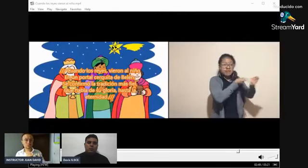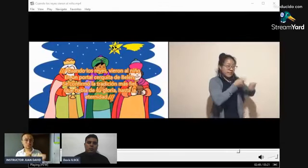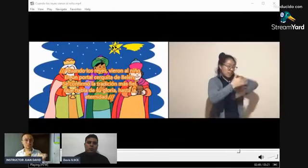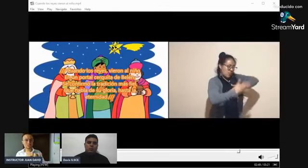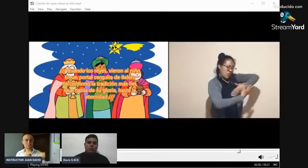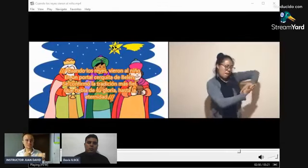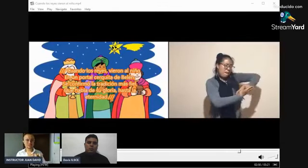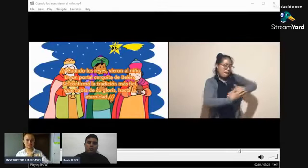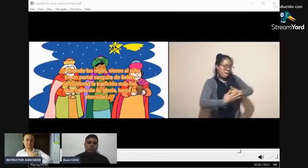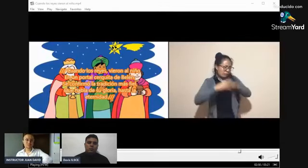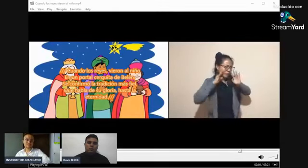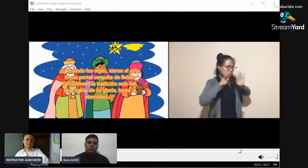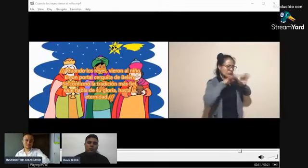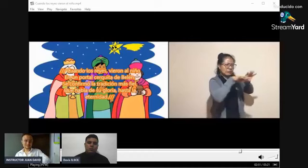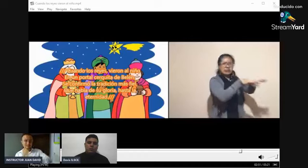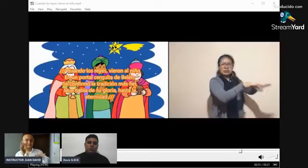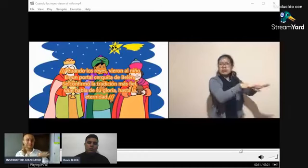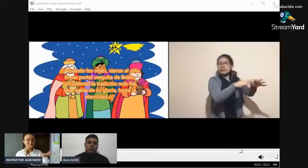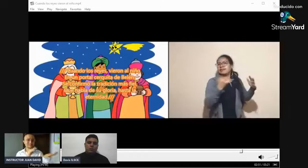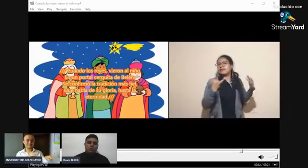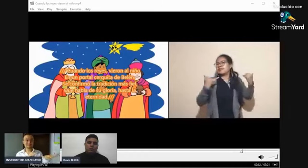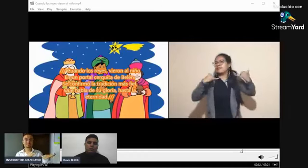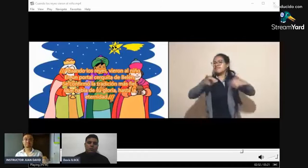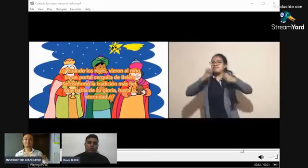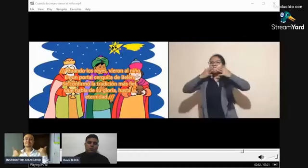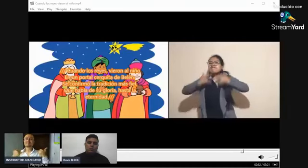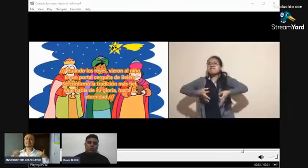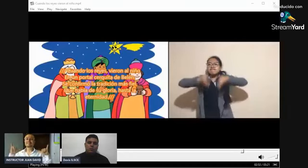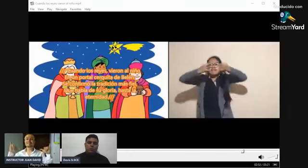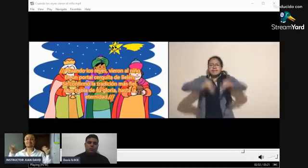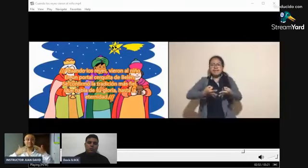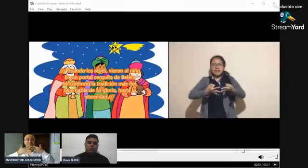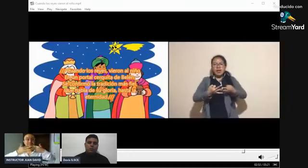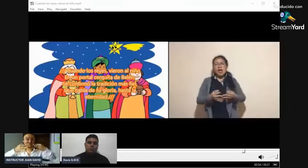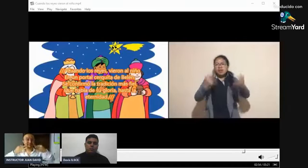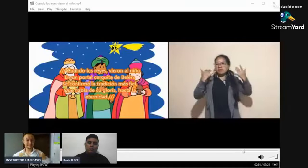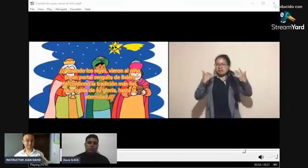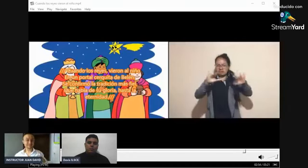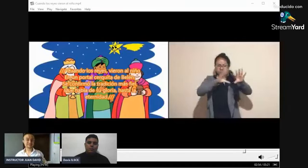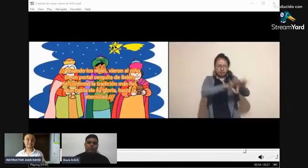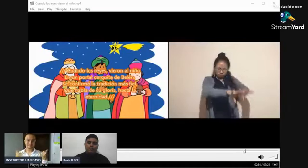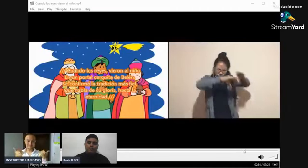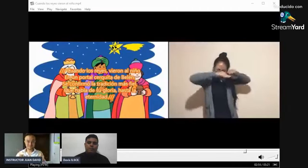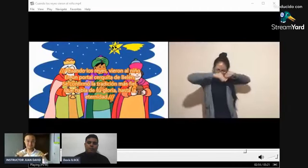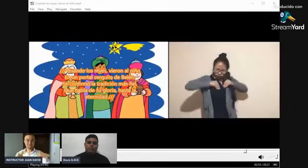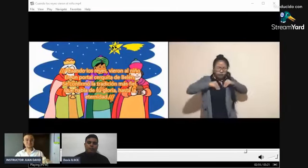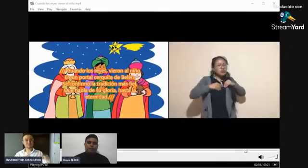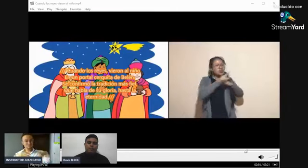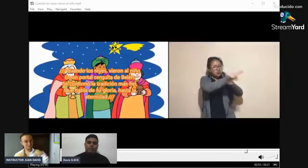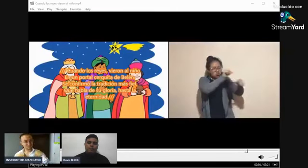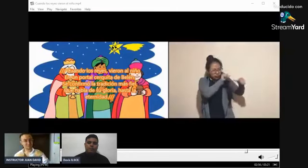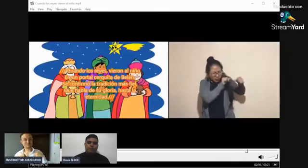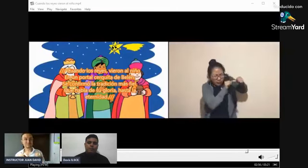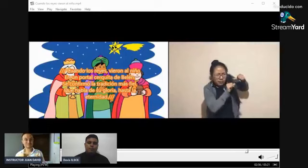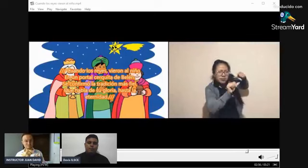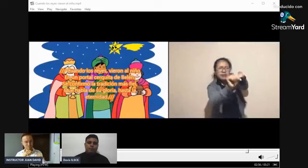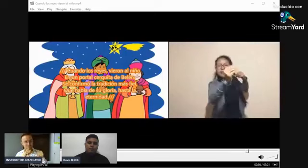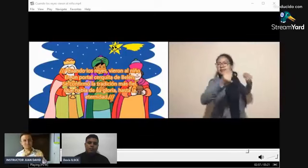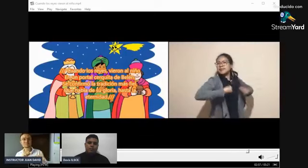de Belén, se confirmó la tradición más fiel que habla de su gloria hasta